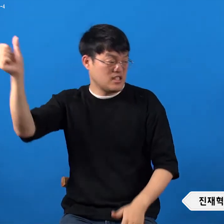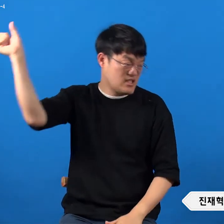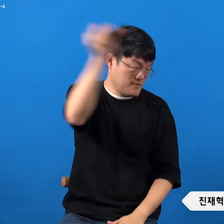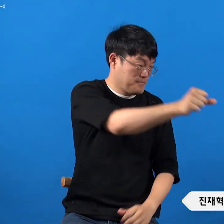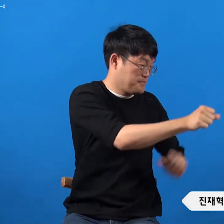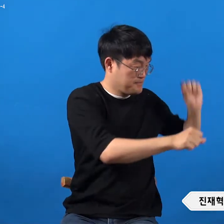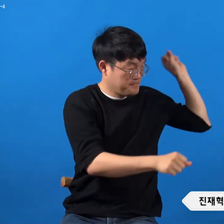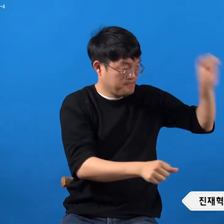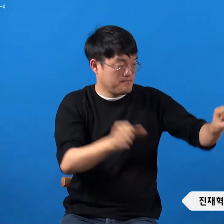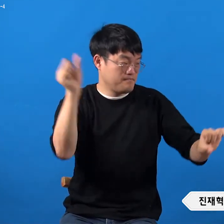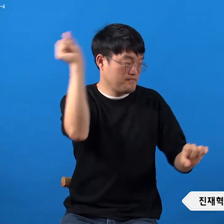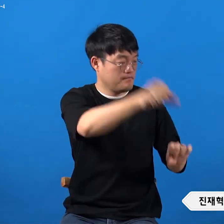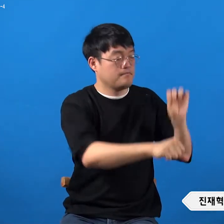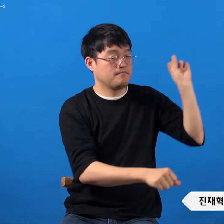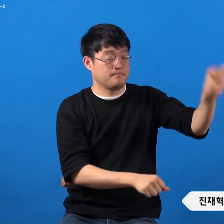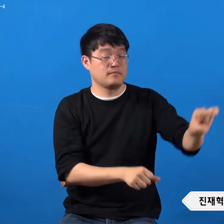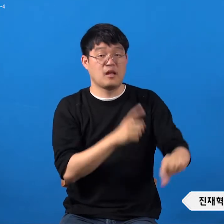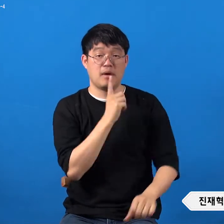내리시니라.